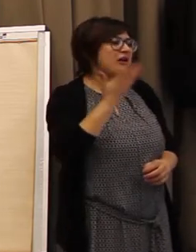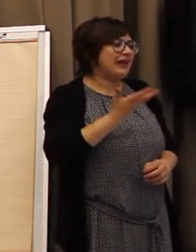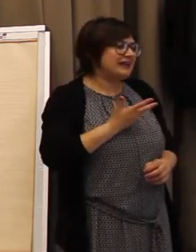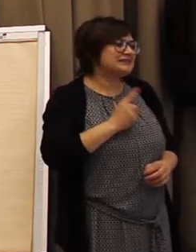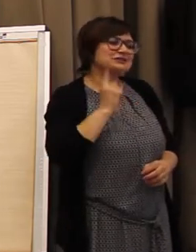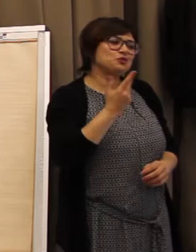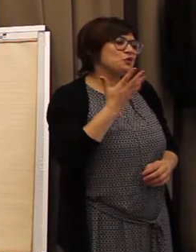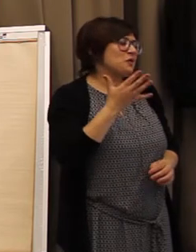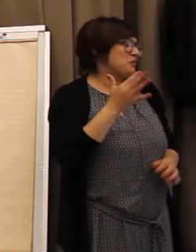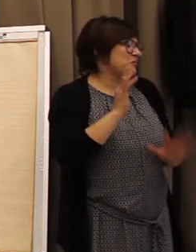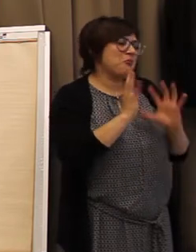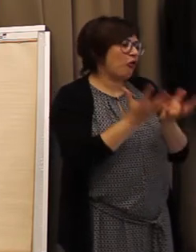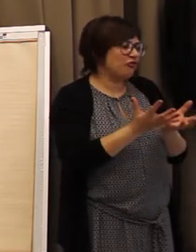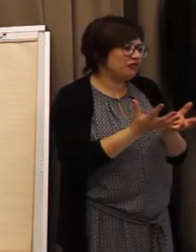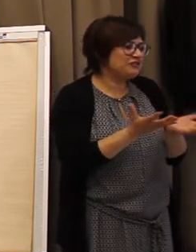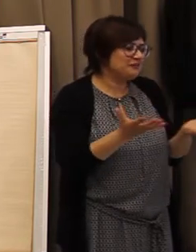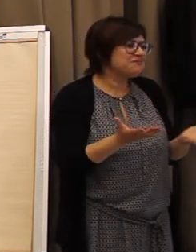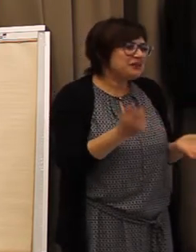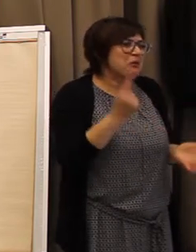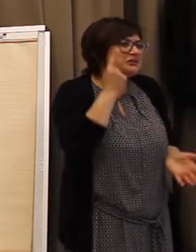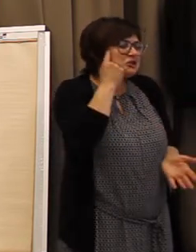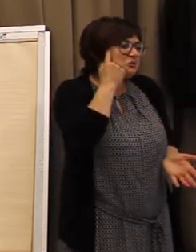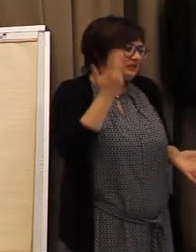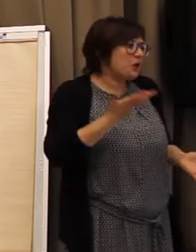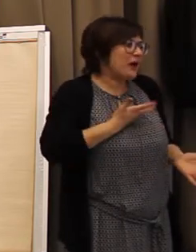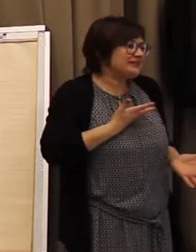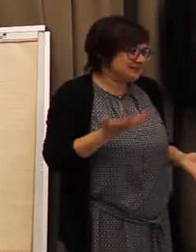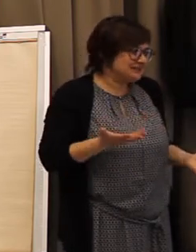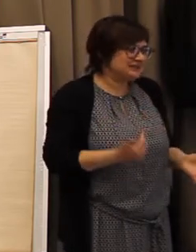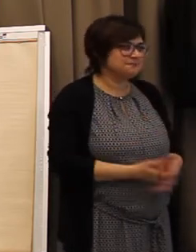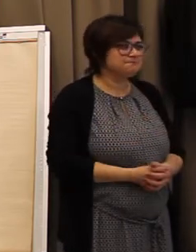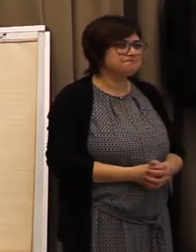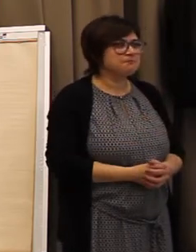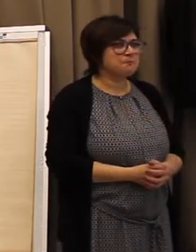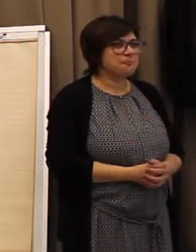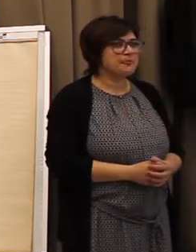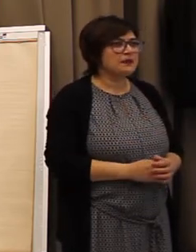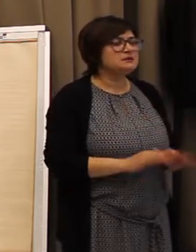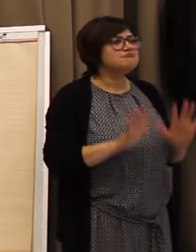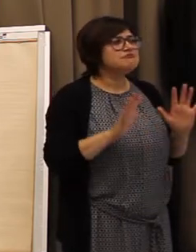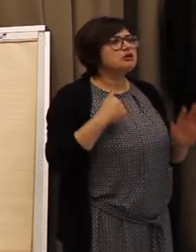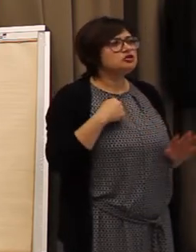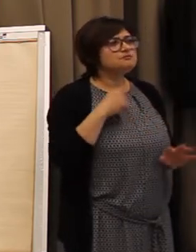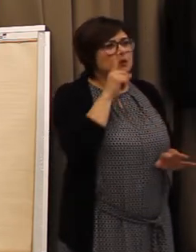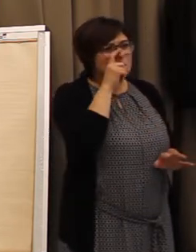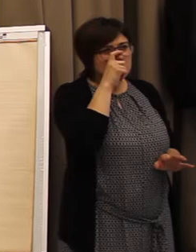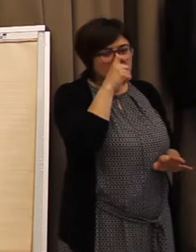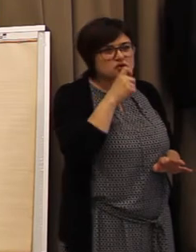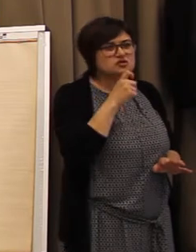esseri umani, la sindrome di Down, però voleva sapere,